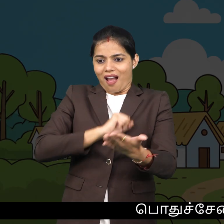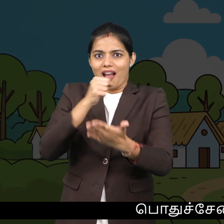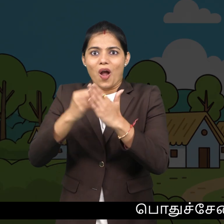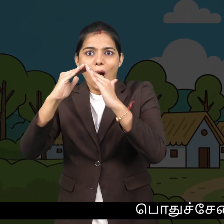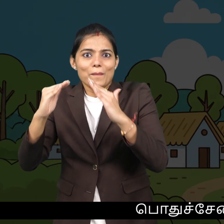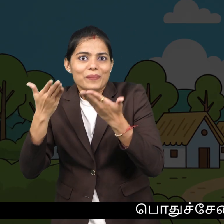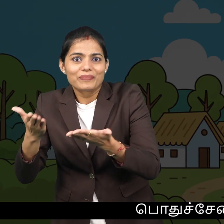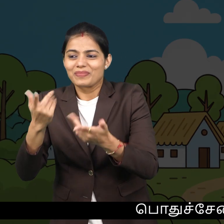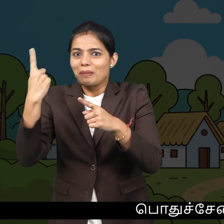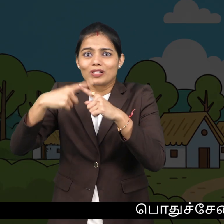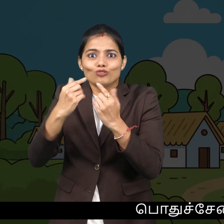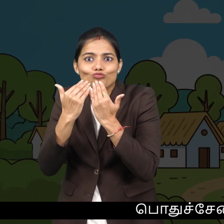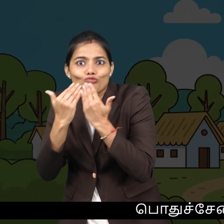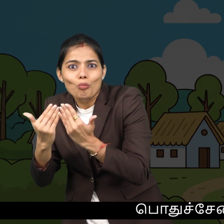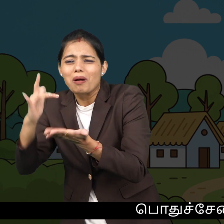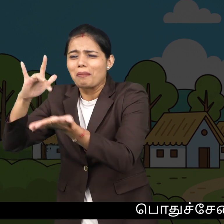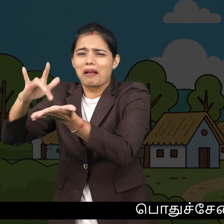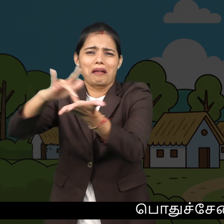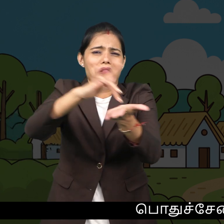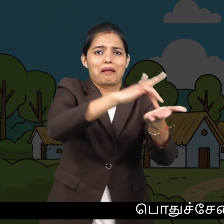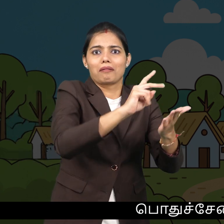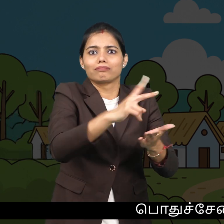உறுதி செய்கின்றன.